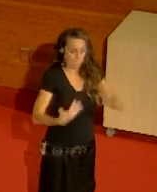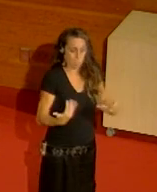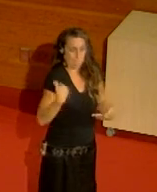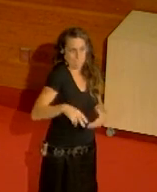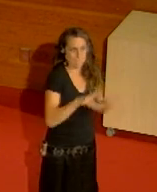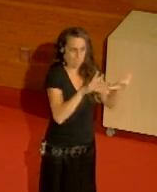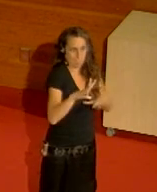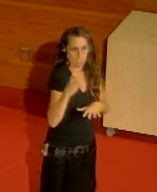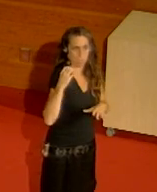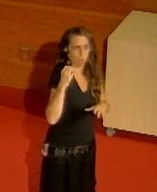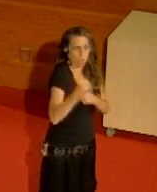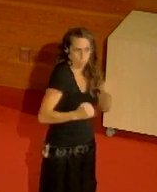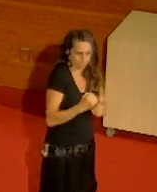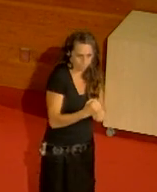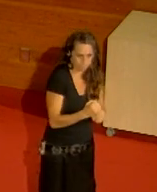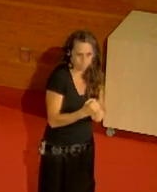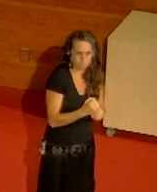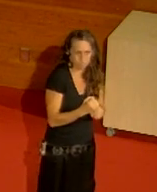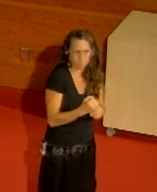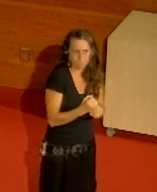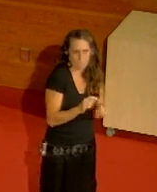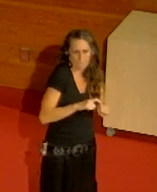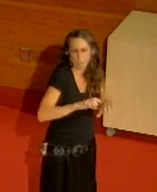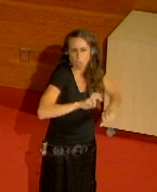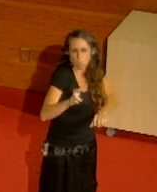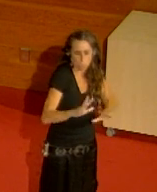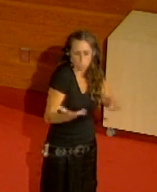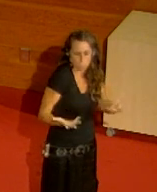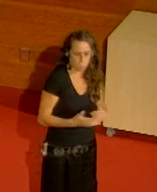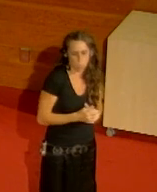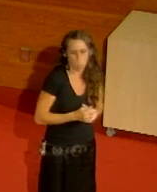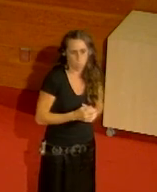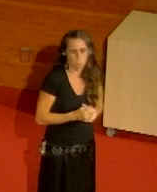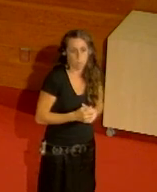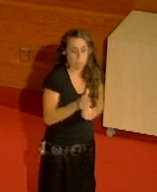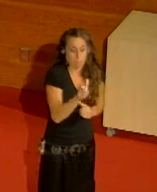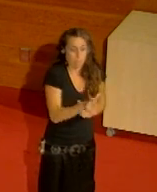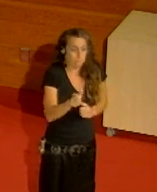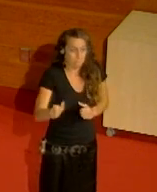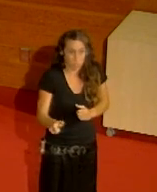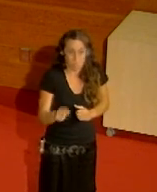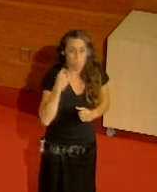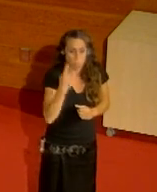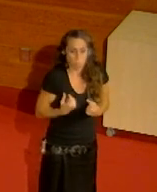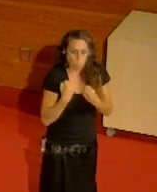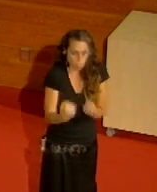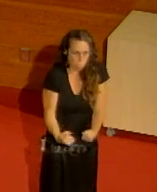que ha cumplido 75 años es el peso creciente de la población Ultra ortodoxa